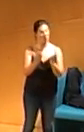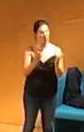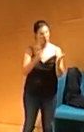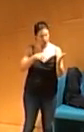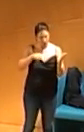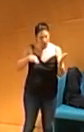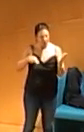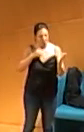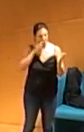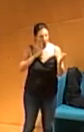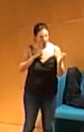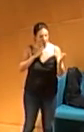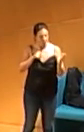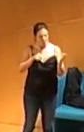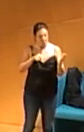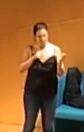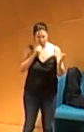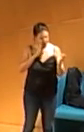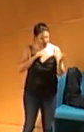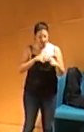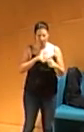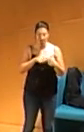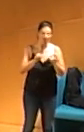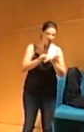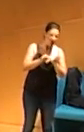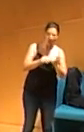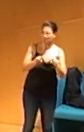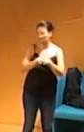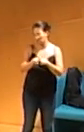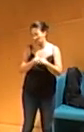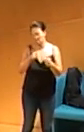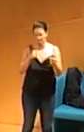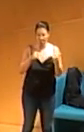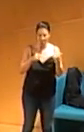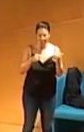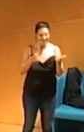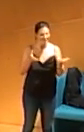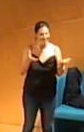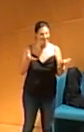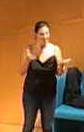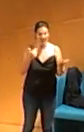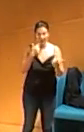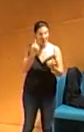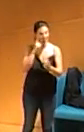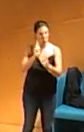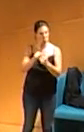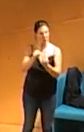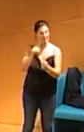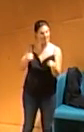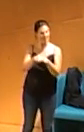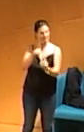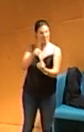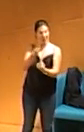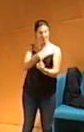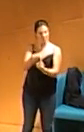des parents, qui donne la parole à mes frères et sœurs, mais tout tourne autour de nos enfants.